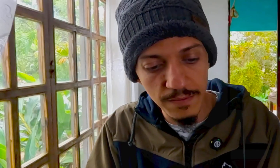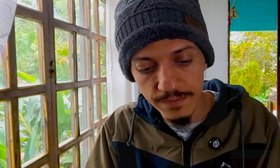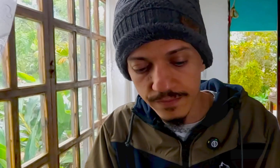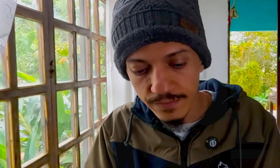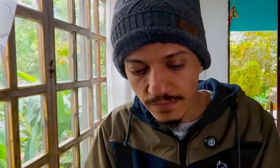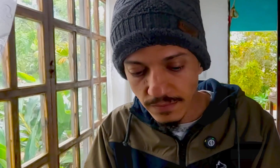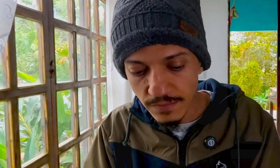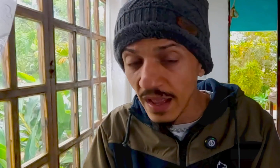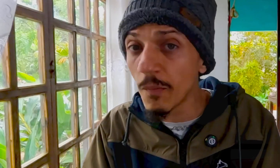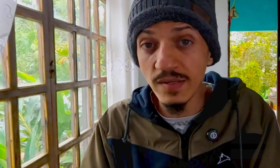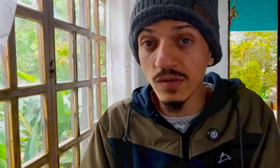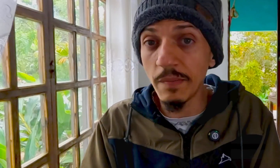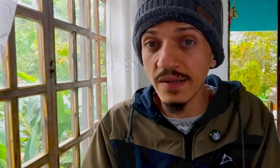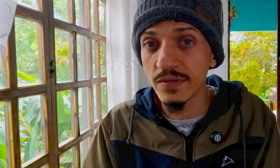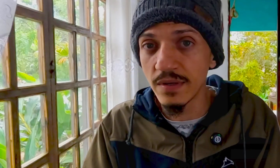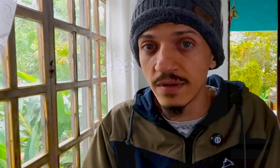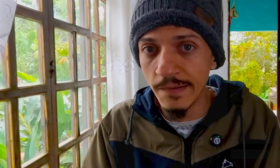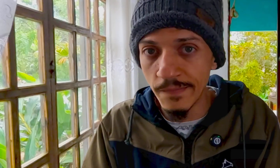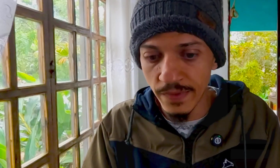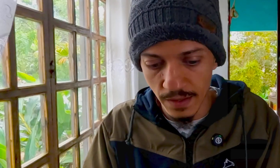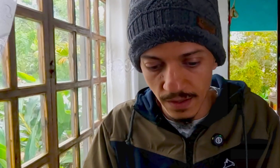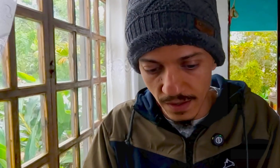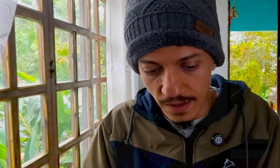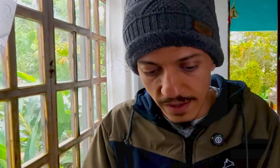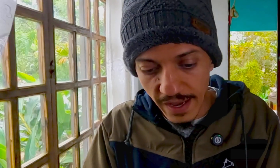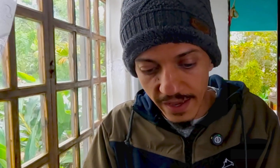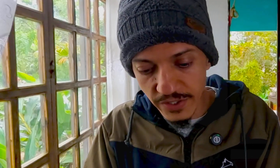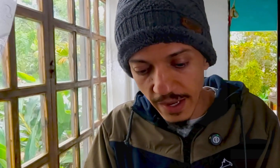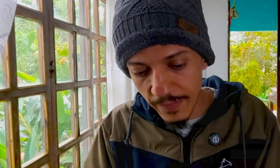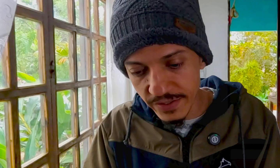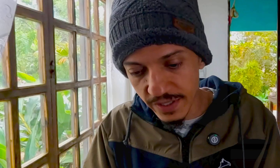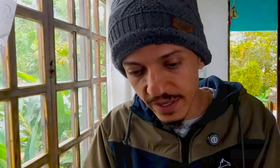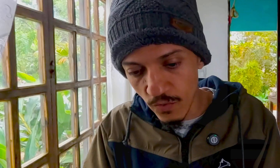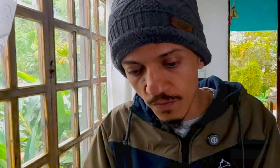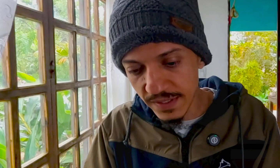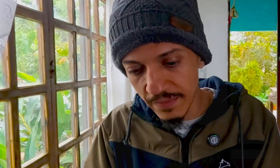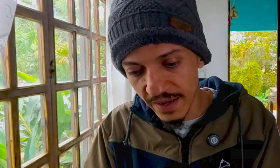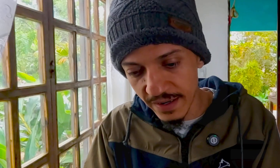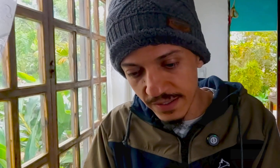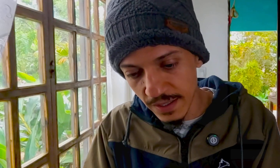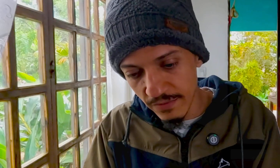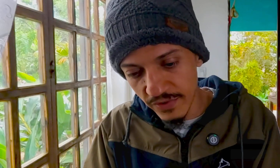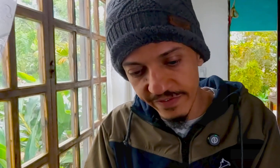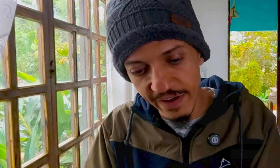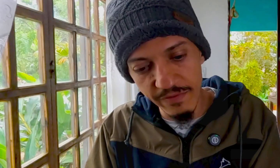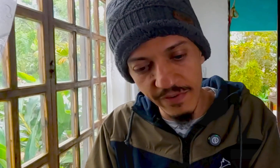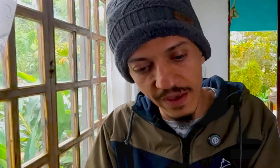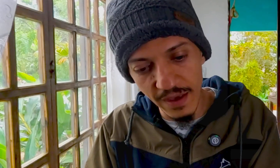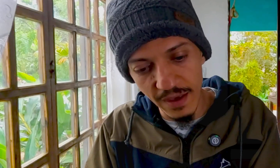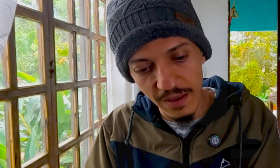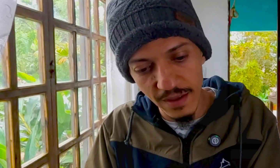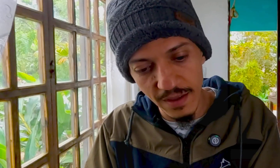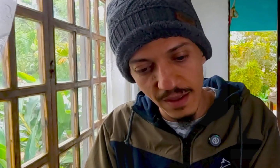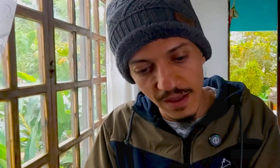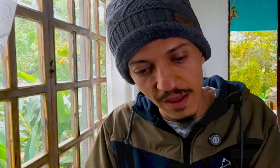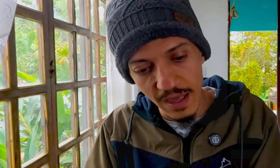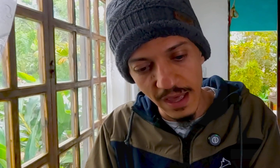buraco. É um passo a passo. E aí, de repente, daqui a algumas semanas, você vai me